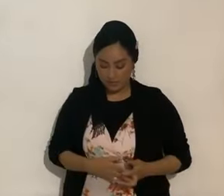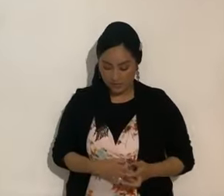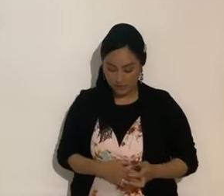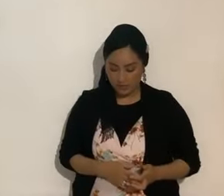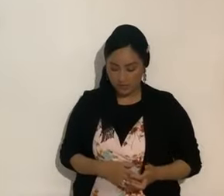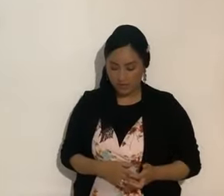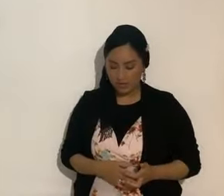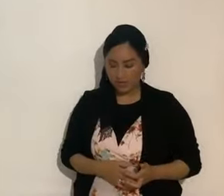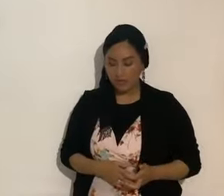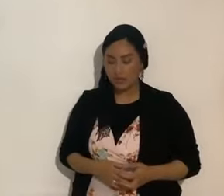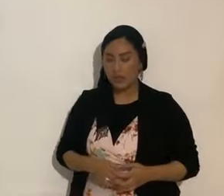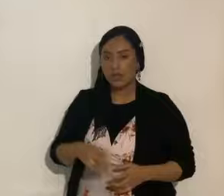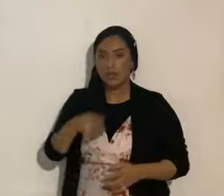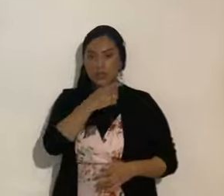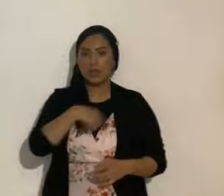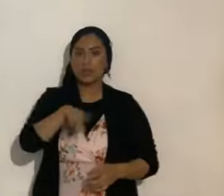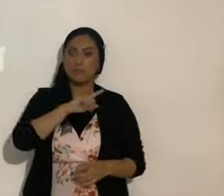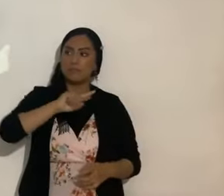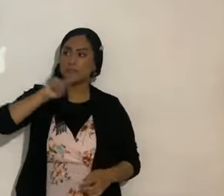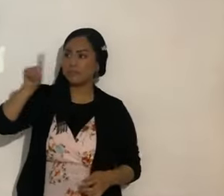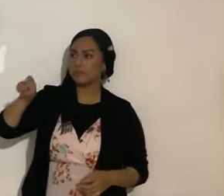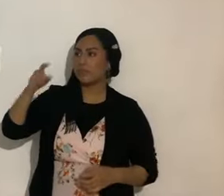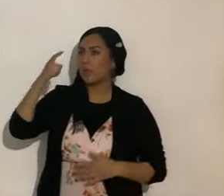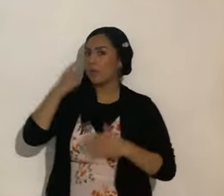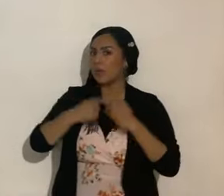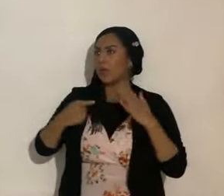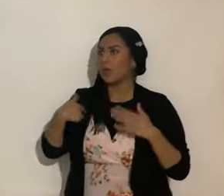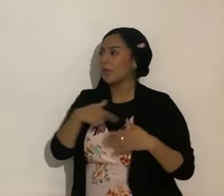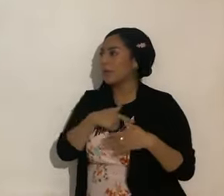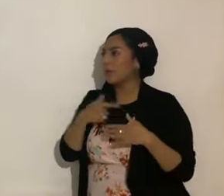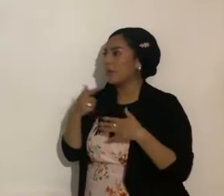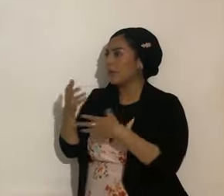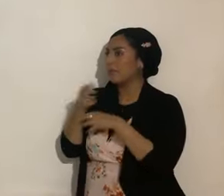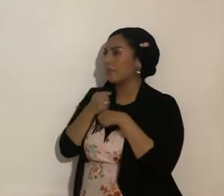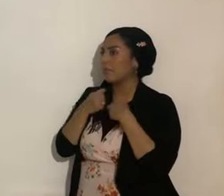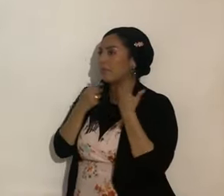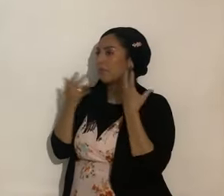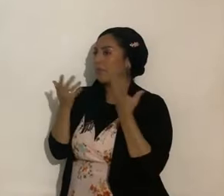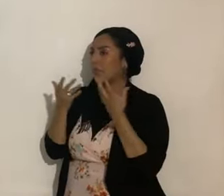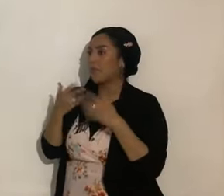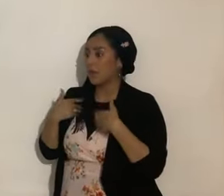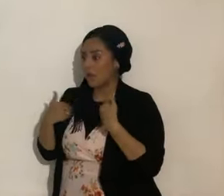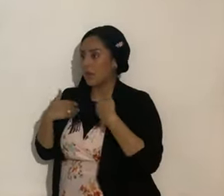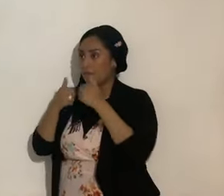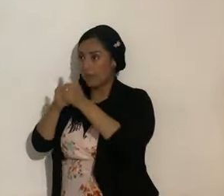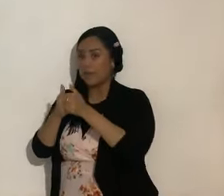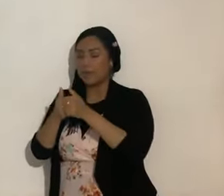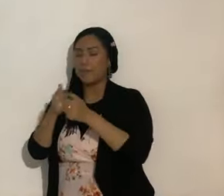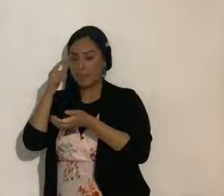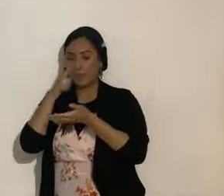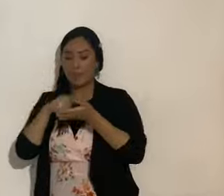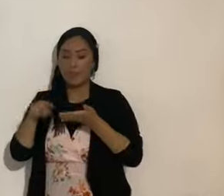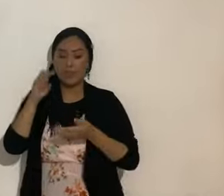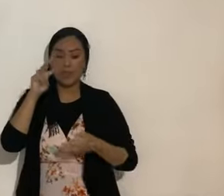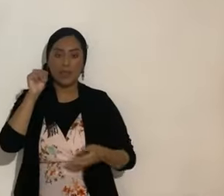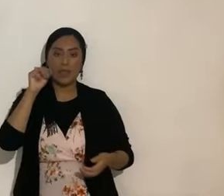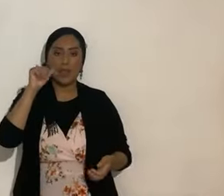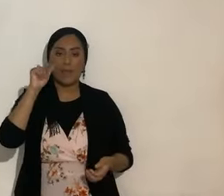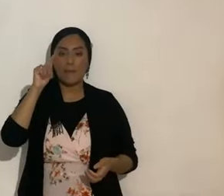Porque ellos le estaban preguntando, ¿qué tendremos? ¿Sí? ¿Qué tendremos? Te hemos seguido, miren, en